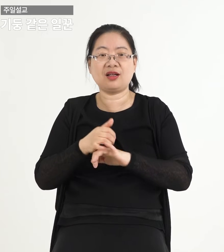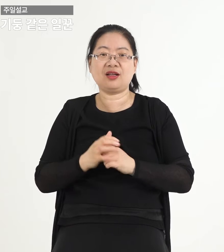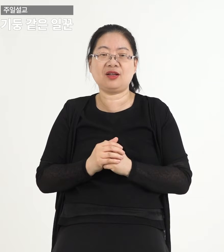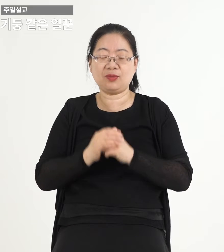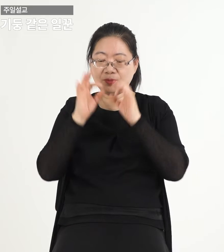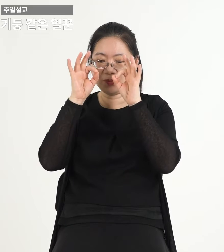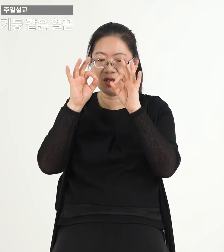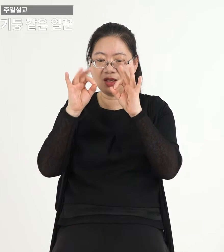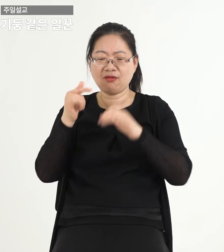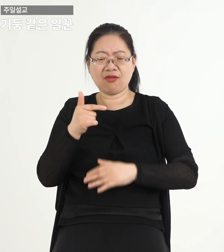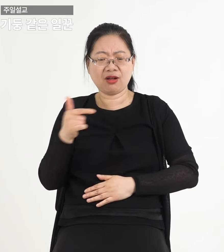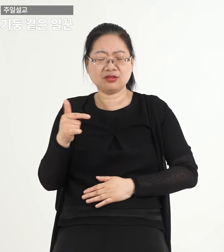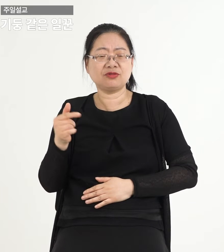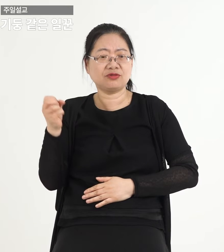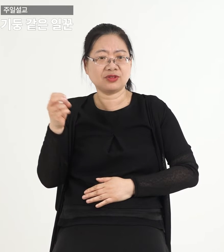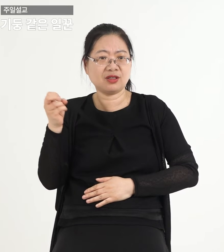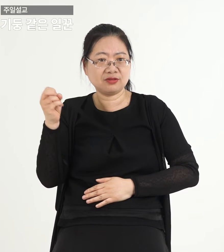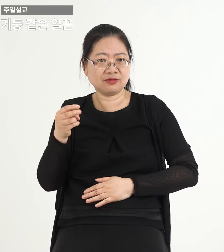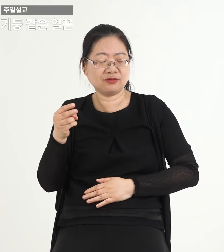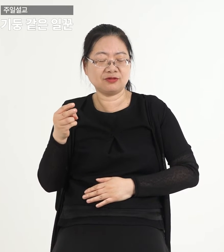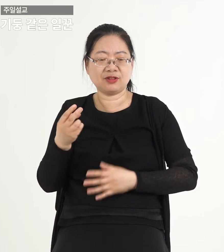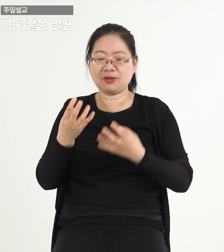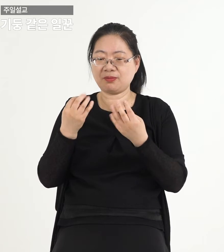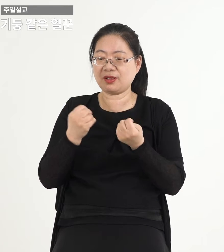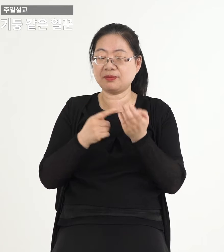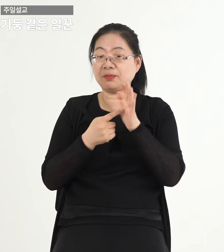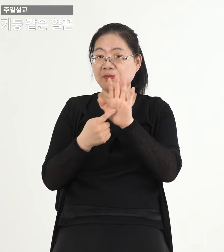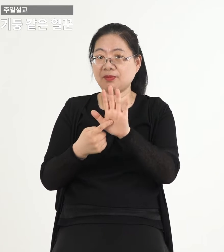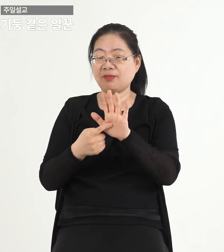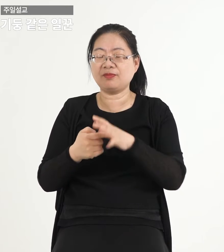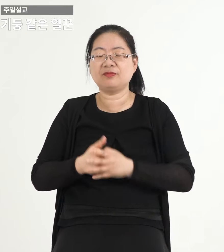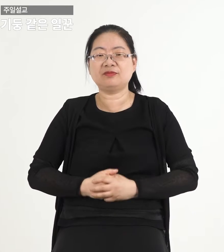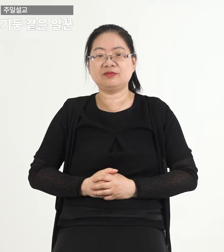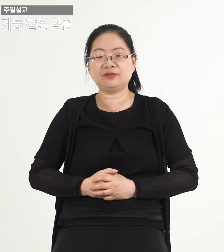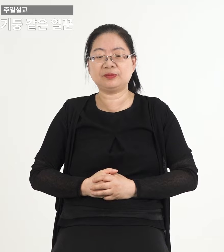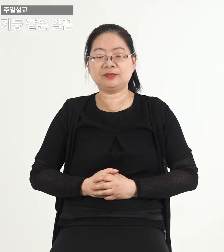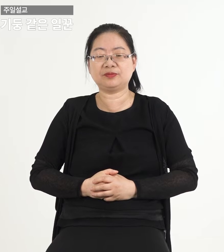아주 그리고 자주 많이 표현을 하는데,